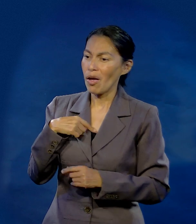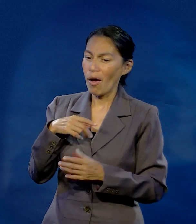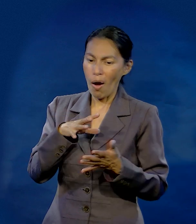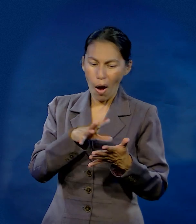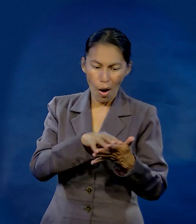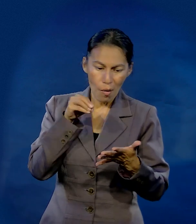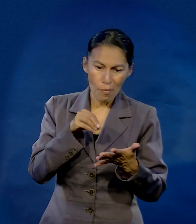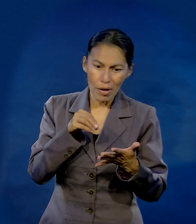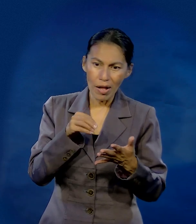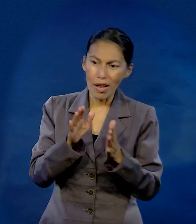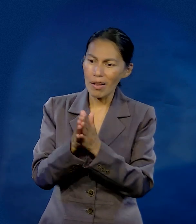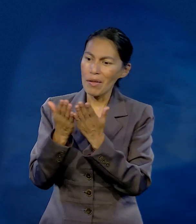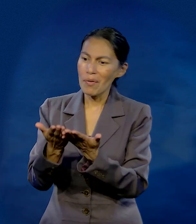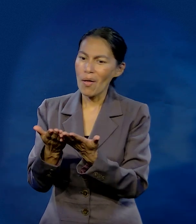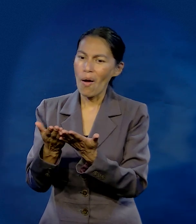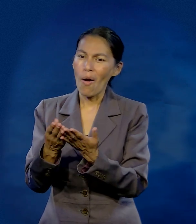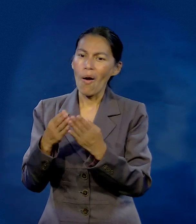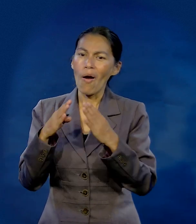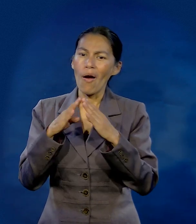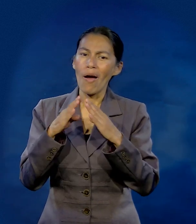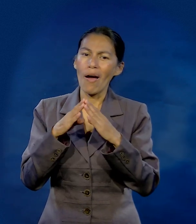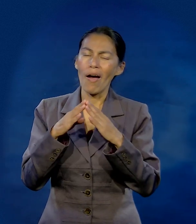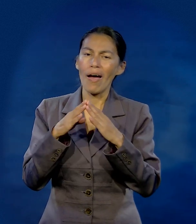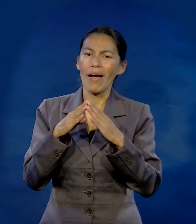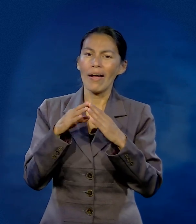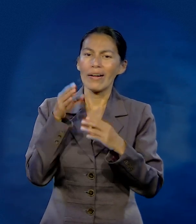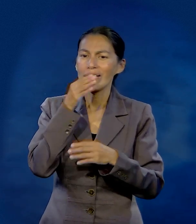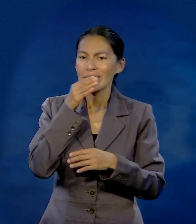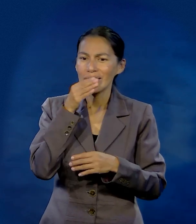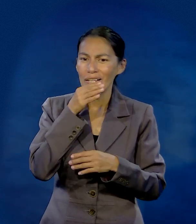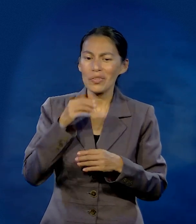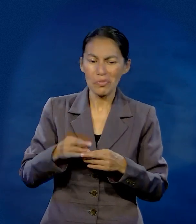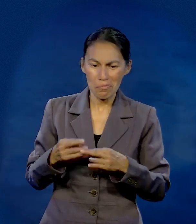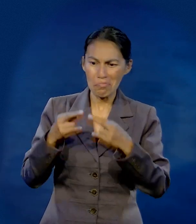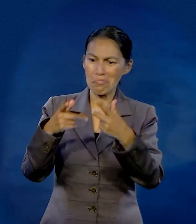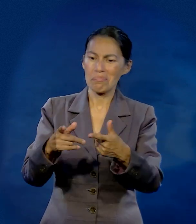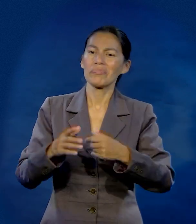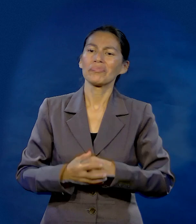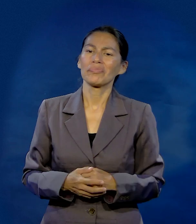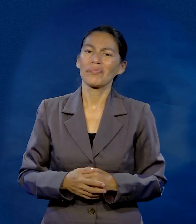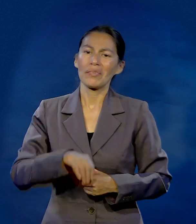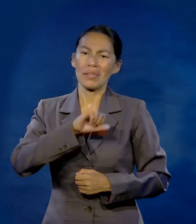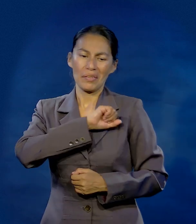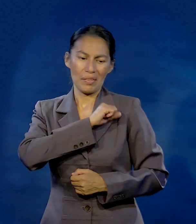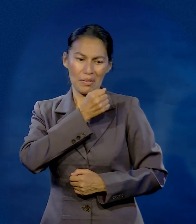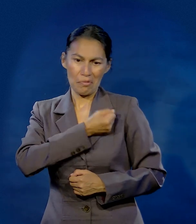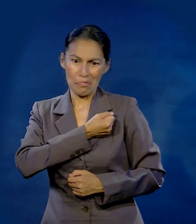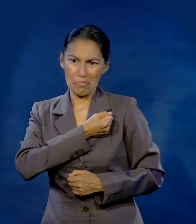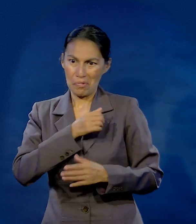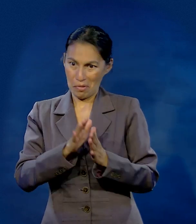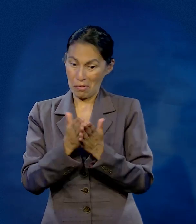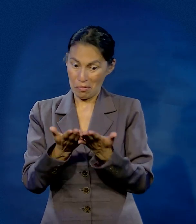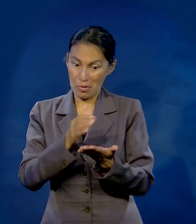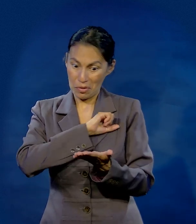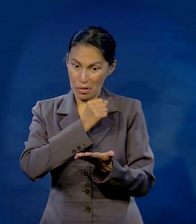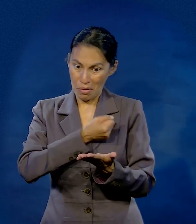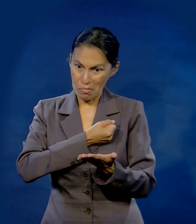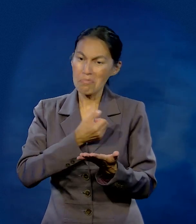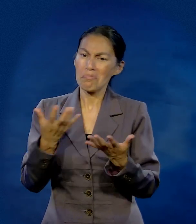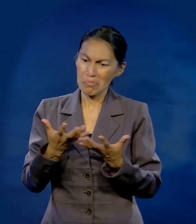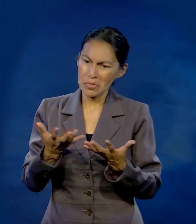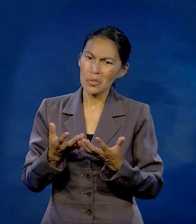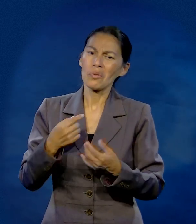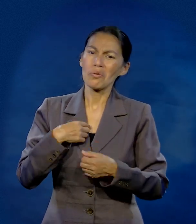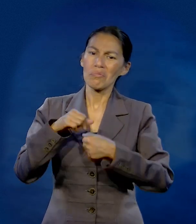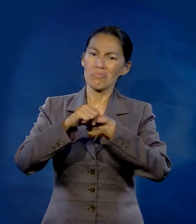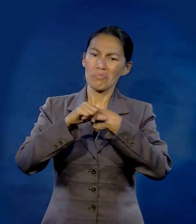pues si no usted ha leído Elena White Seguro que sí me dice Y dónde consiguió esos libros un